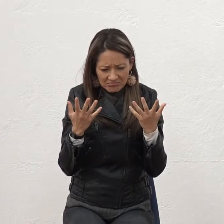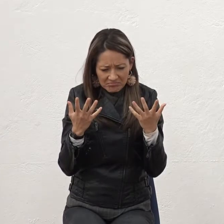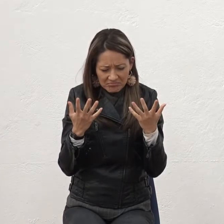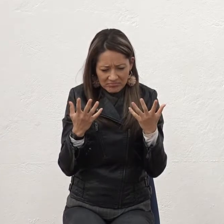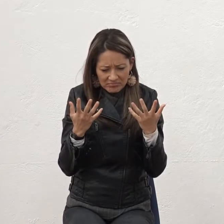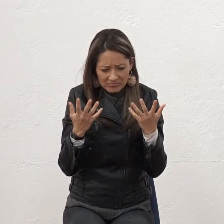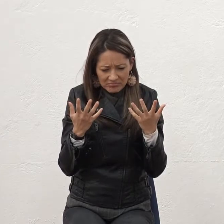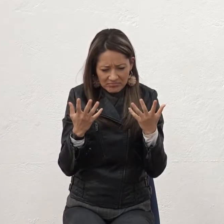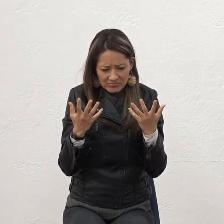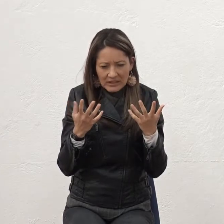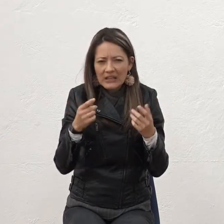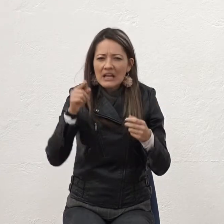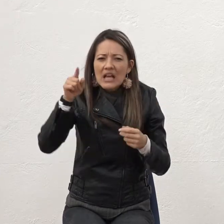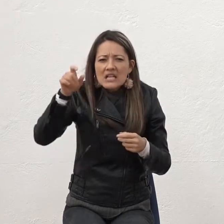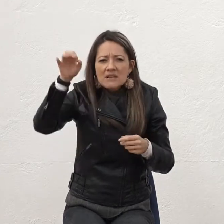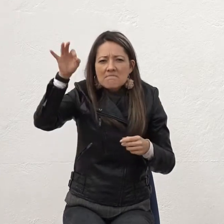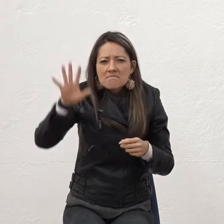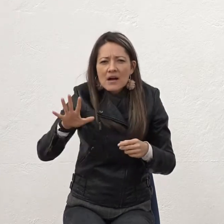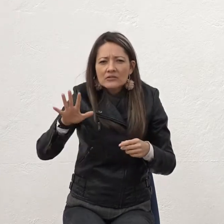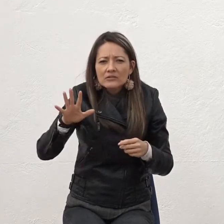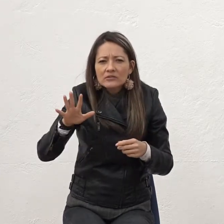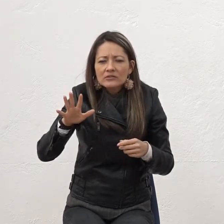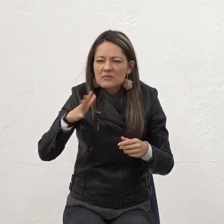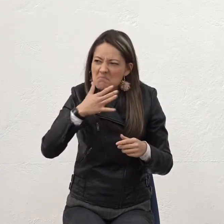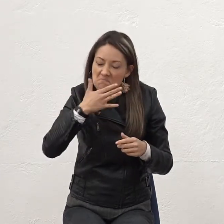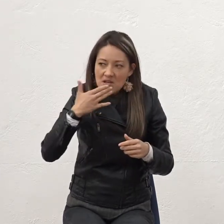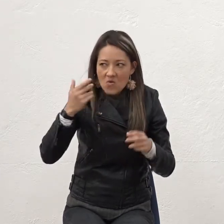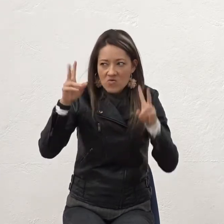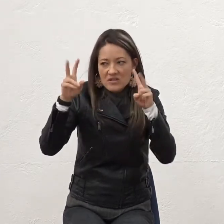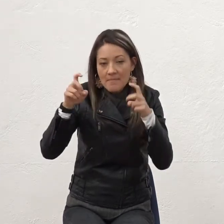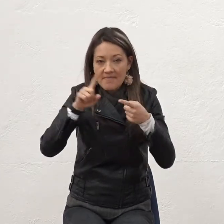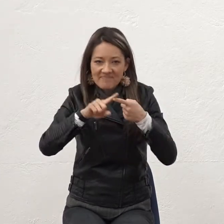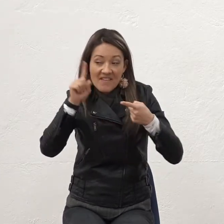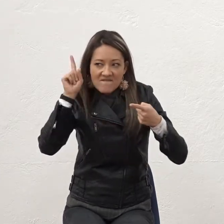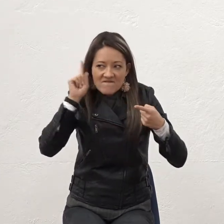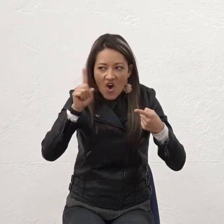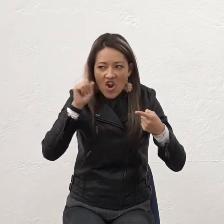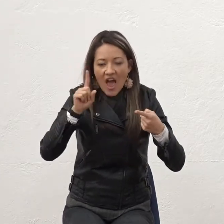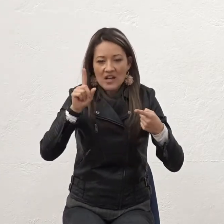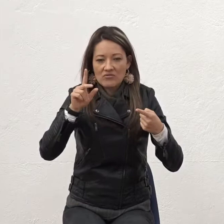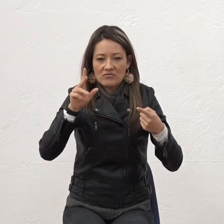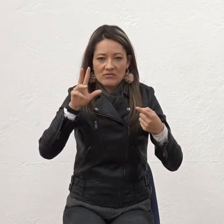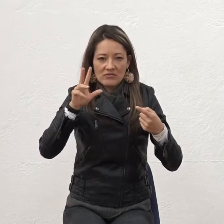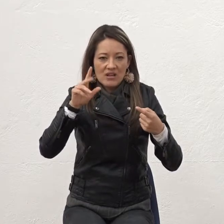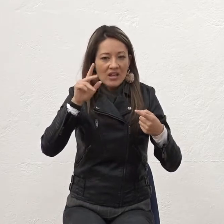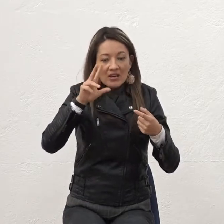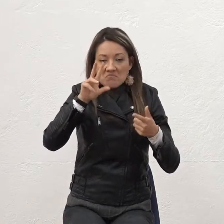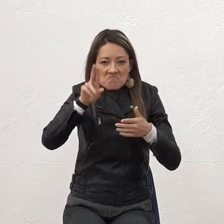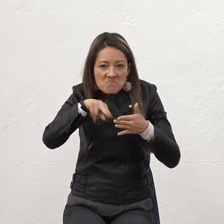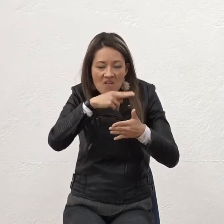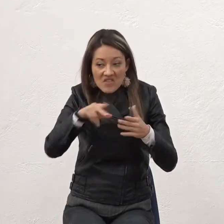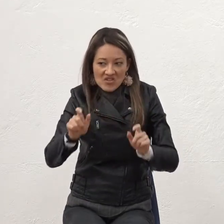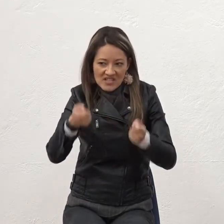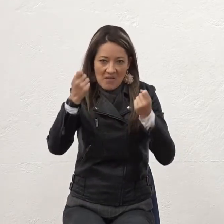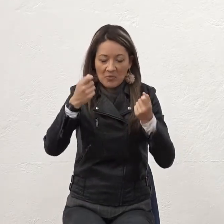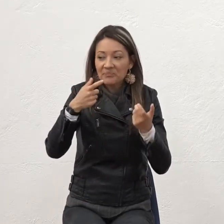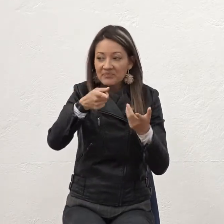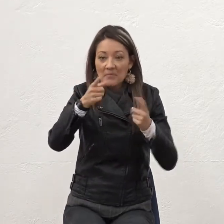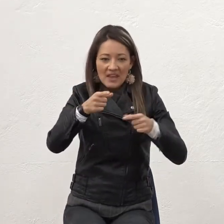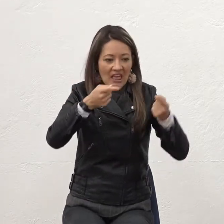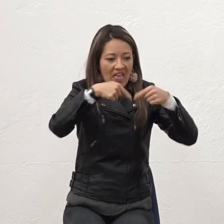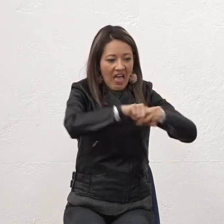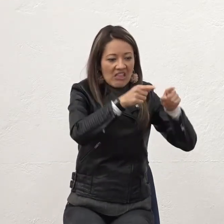ay, ese pastor debió de haber hablado que los borrachos no van a heredar el reino de los cielos, que los